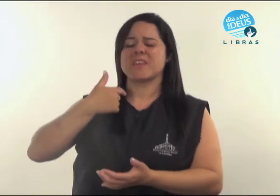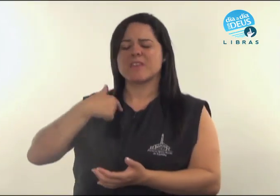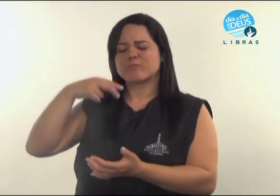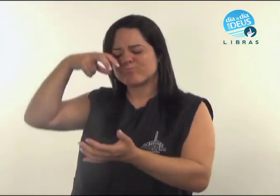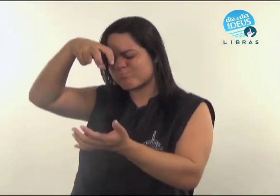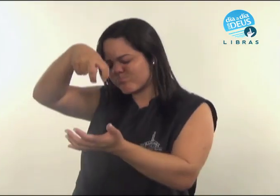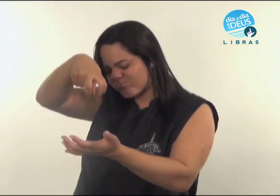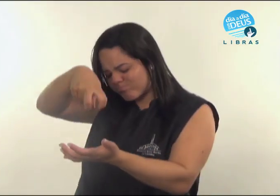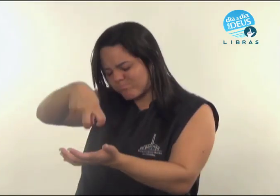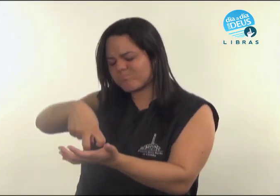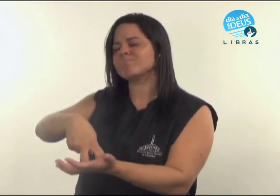Ele.